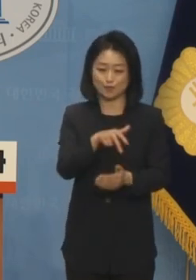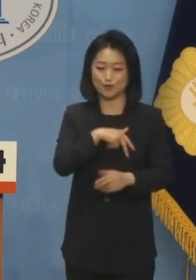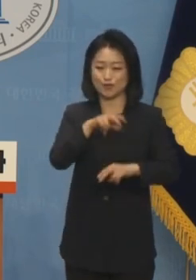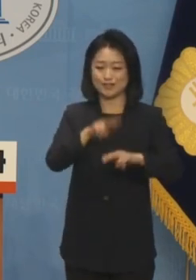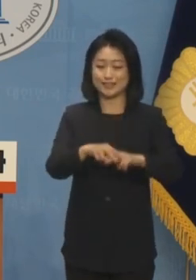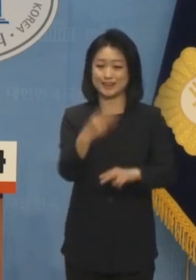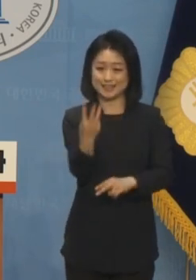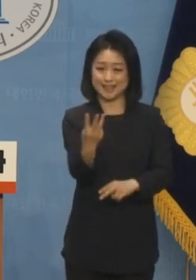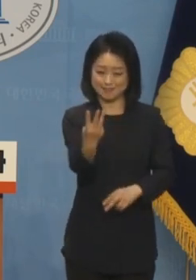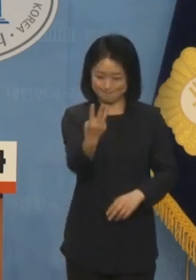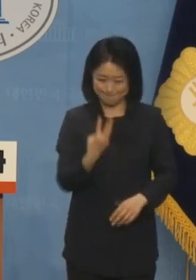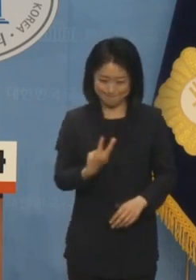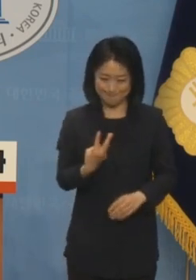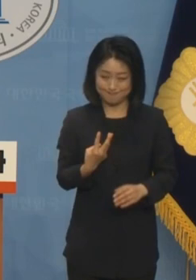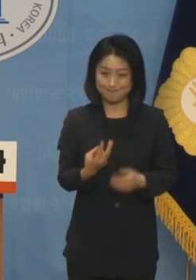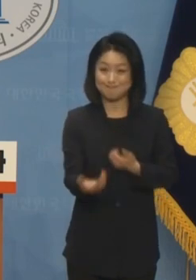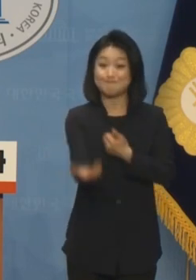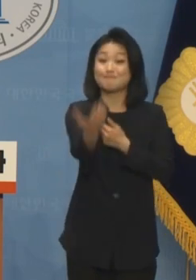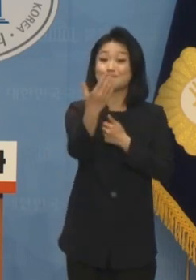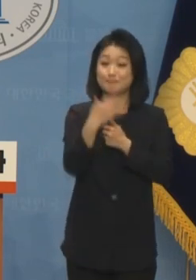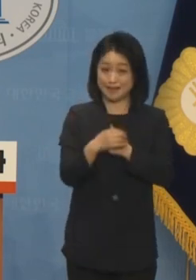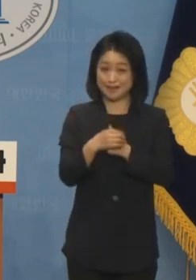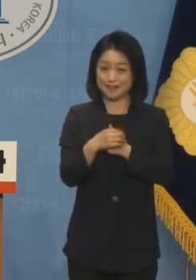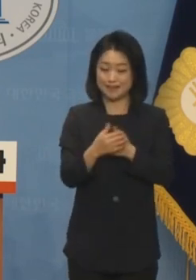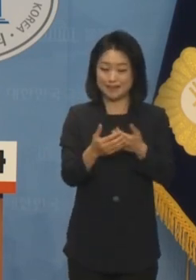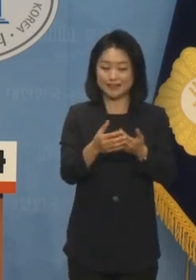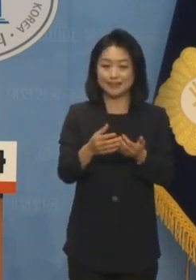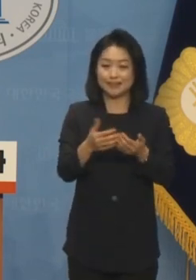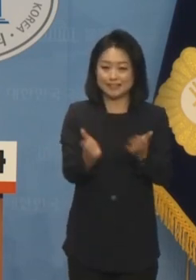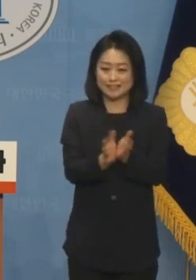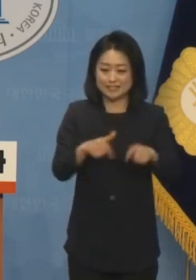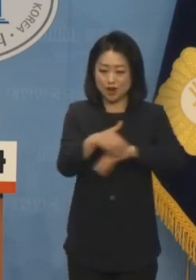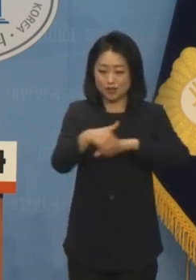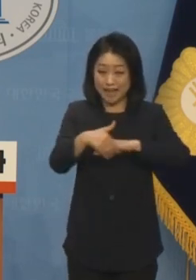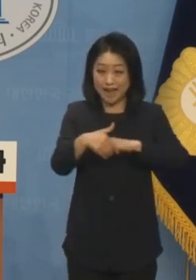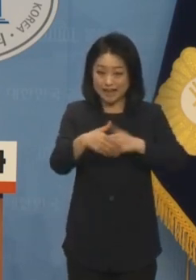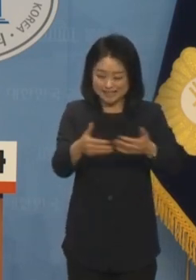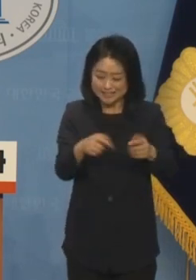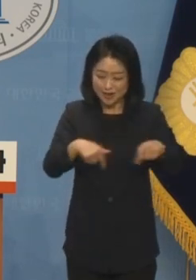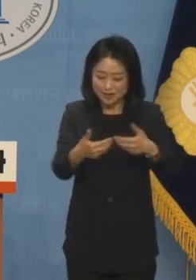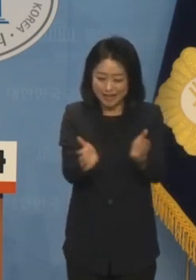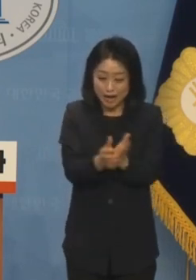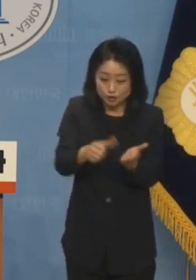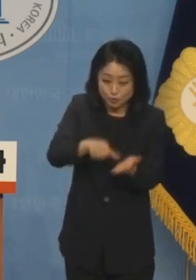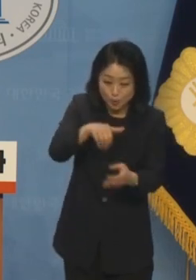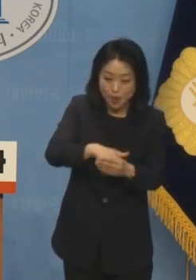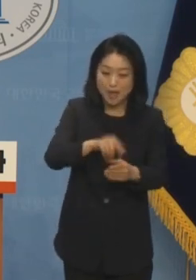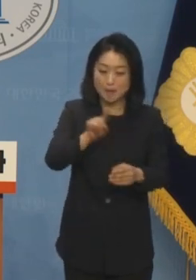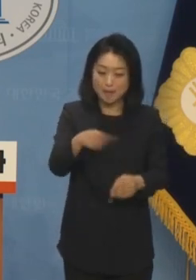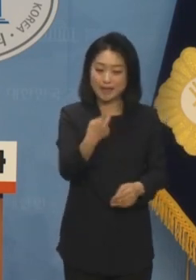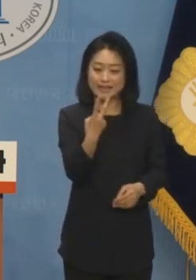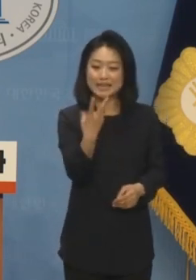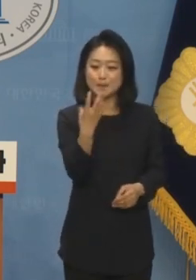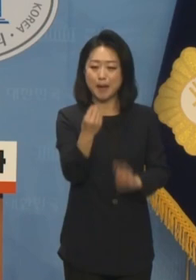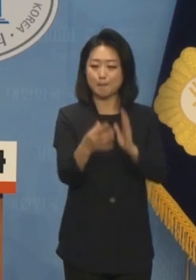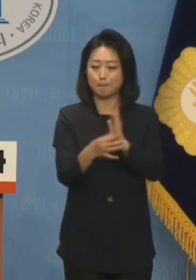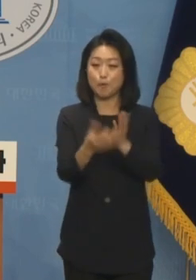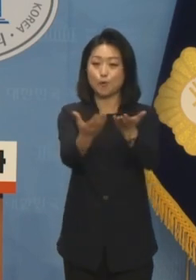씨앗을 맡겨주셨습니다. 정당 투표에 102만 표라는 희망의 열매를